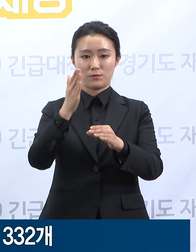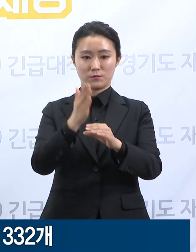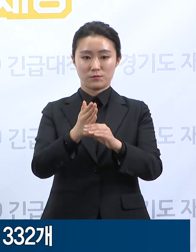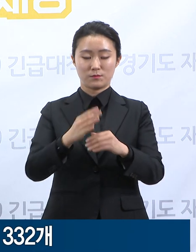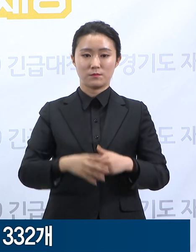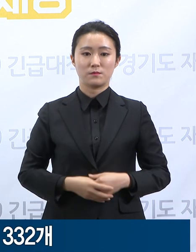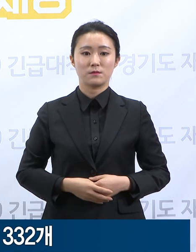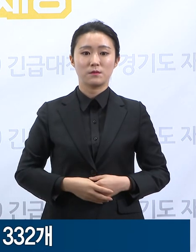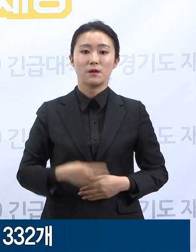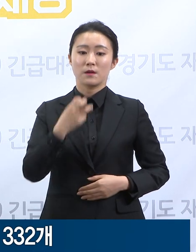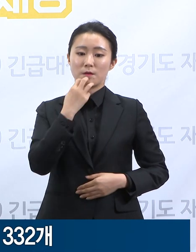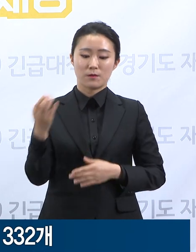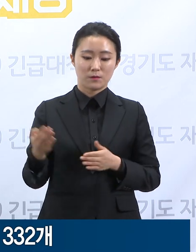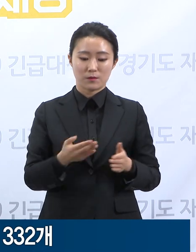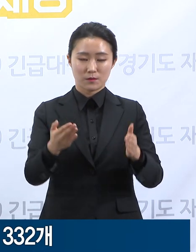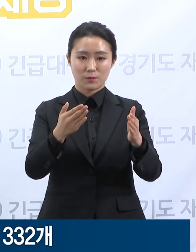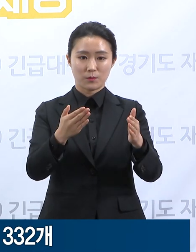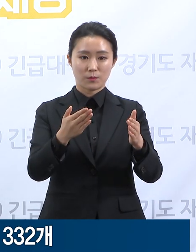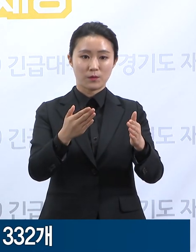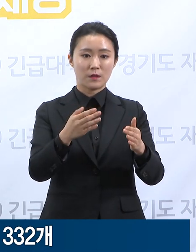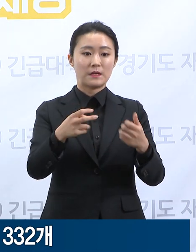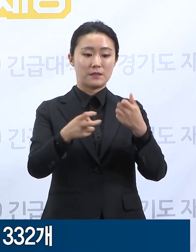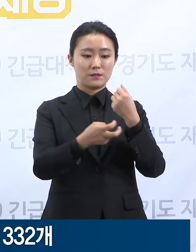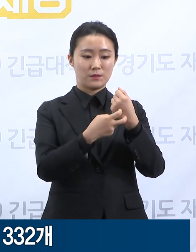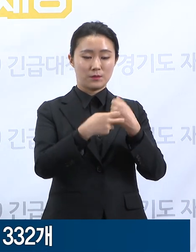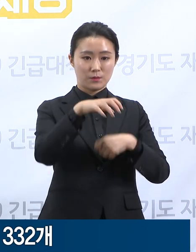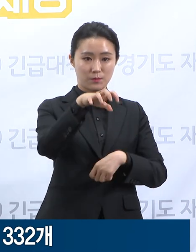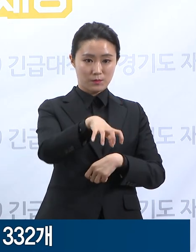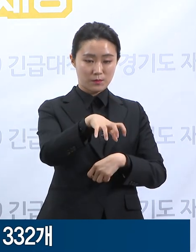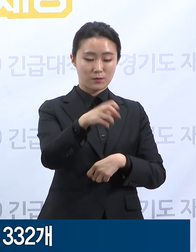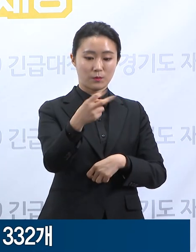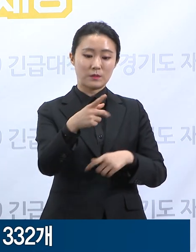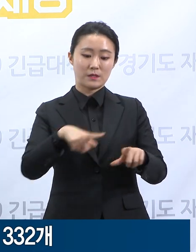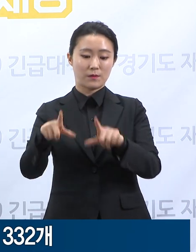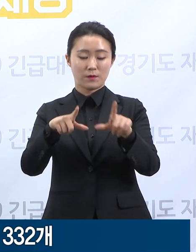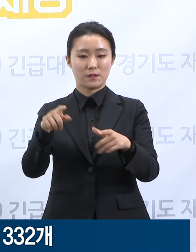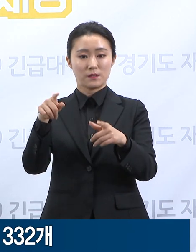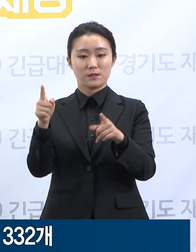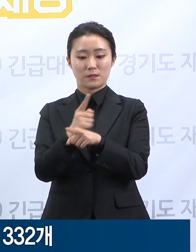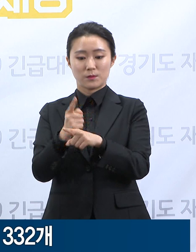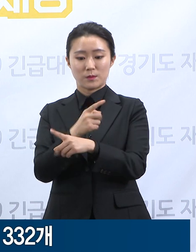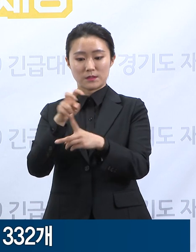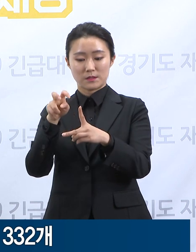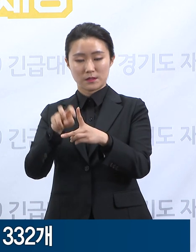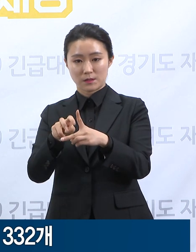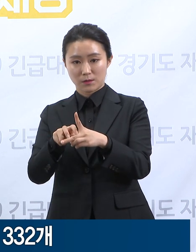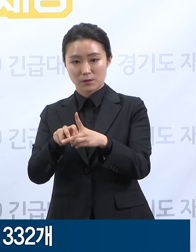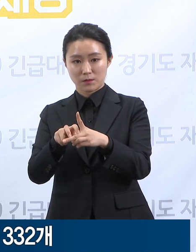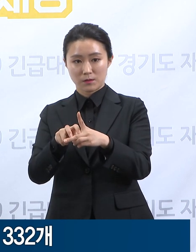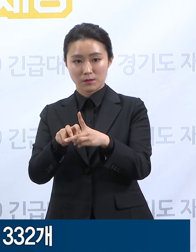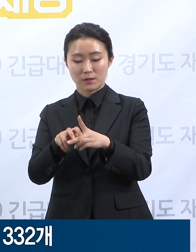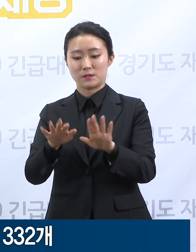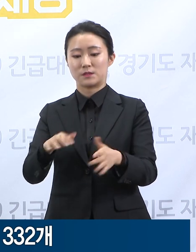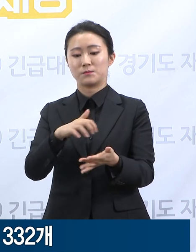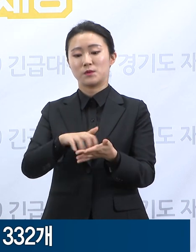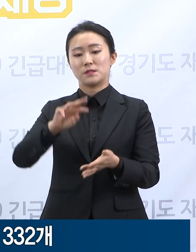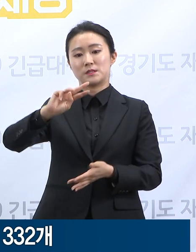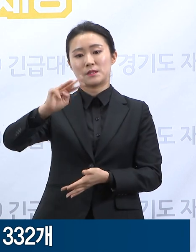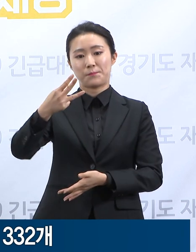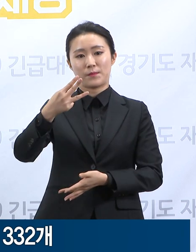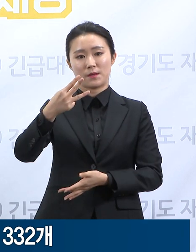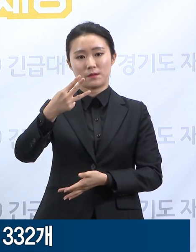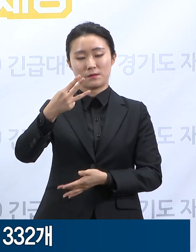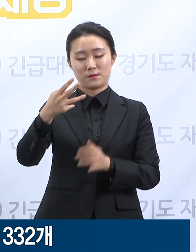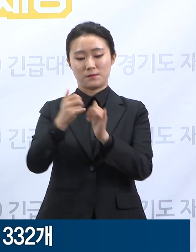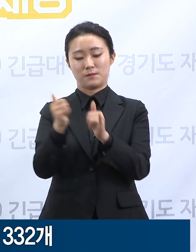경기도 의료원에서 협력 운영하는 경기도 생활치료센터에는 37명의 확진자가 생활하고 있어 총